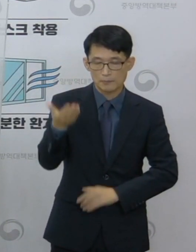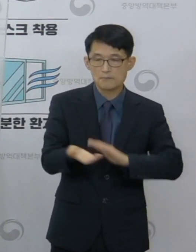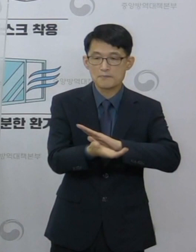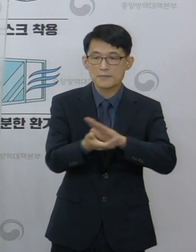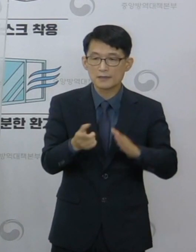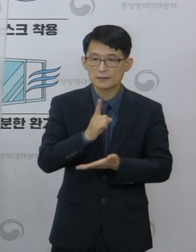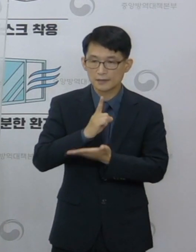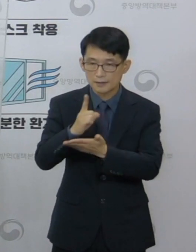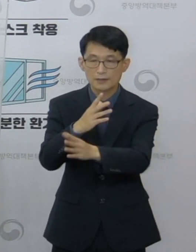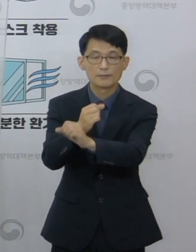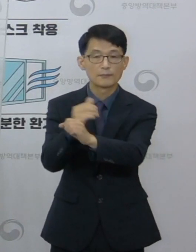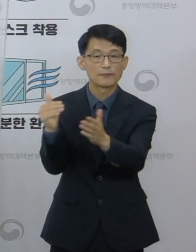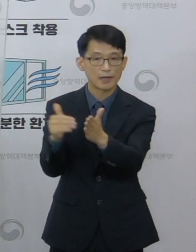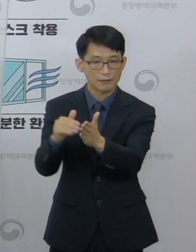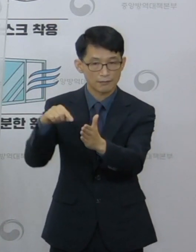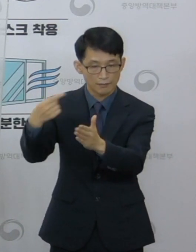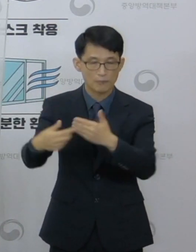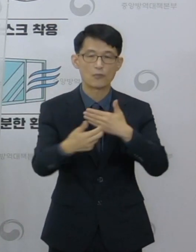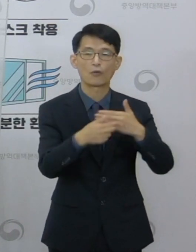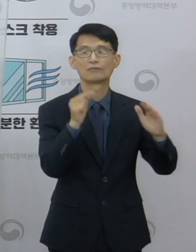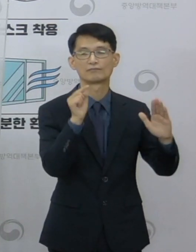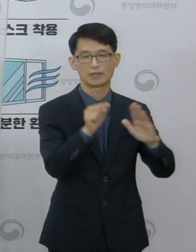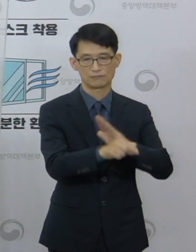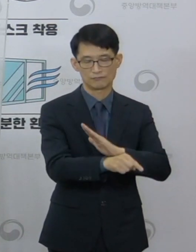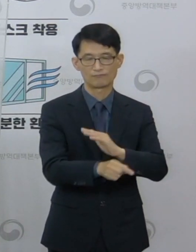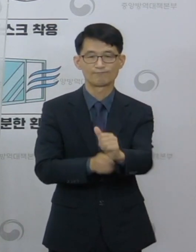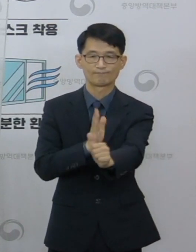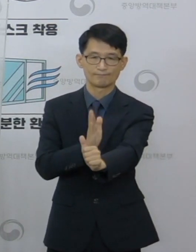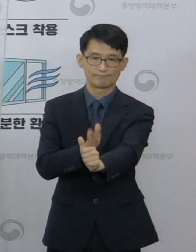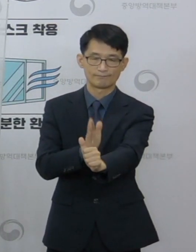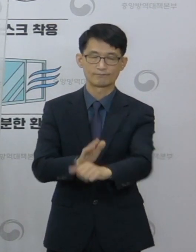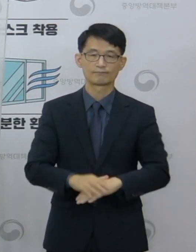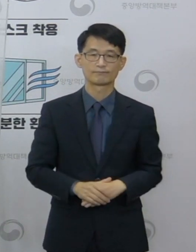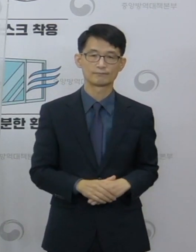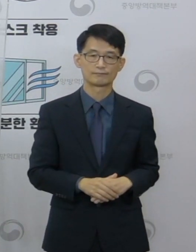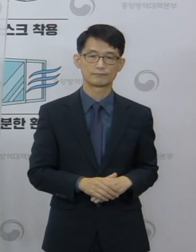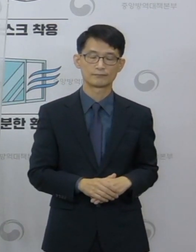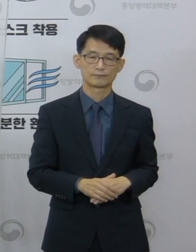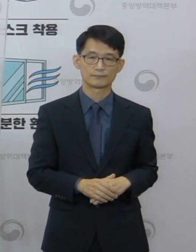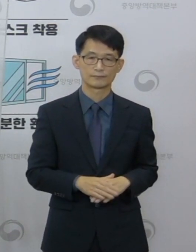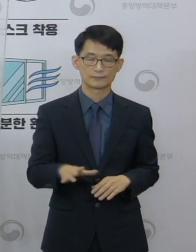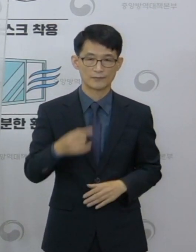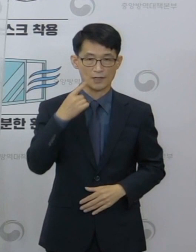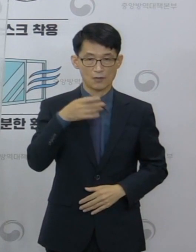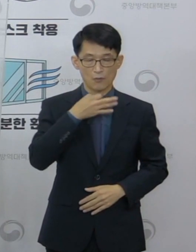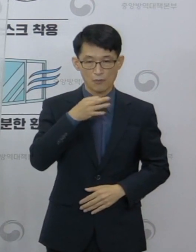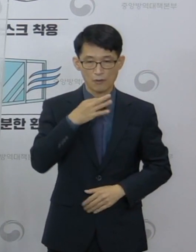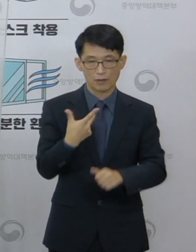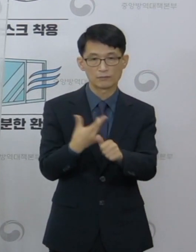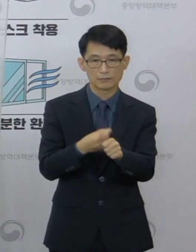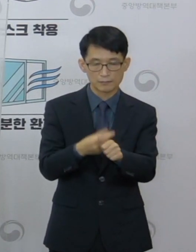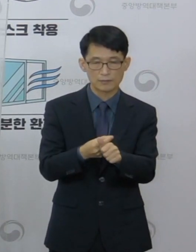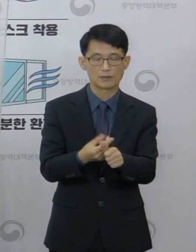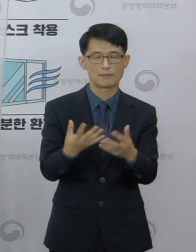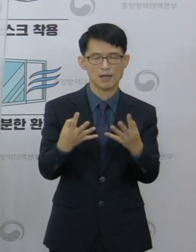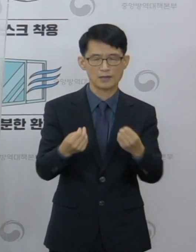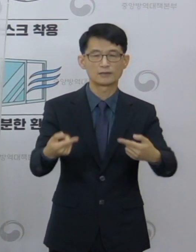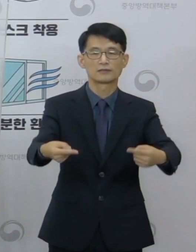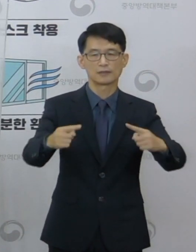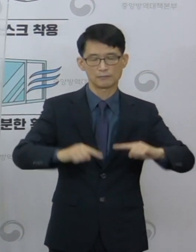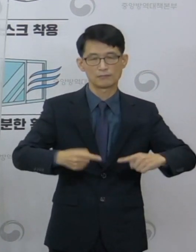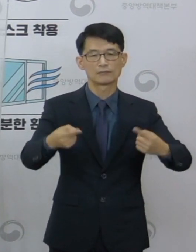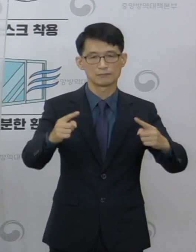예약후 의료기관을 방문하실 것을 언 장 해드립니다 이 프렌즈 접종 해도 적극 동참해